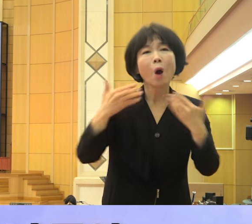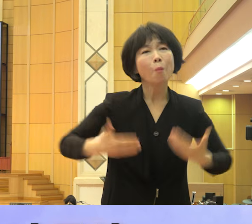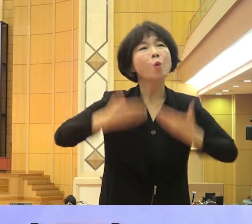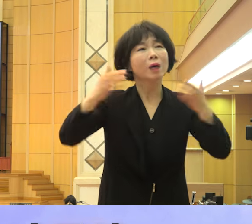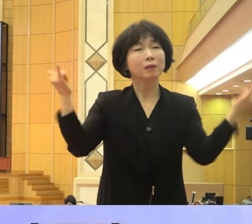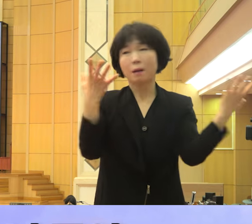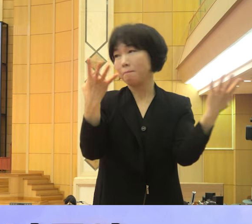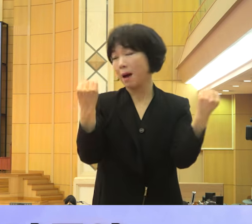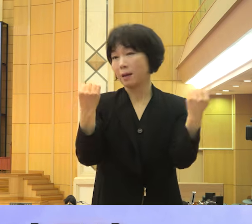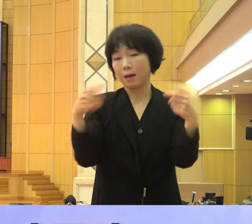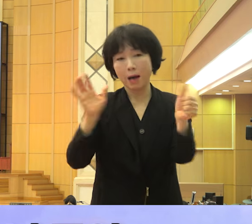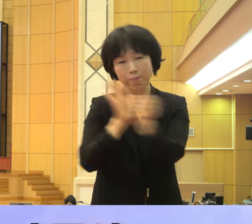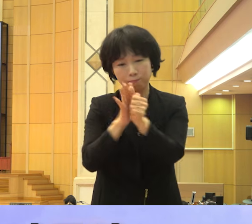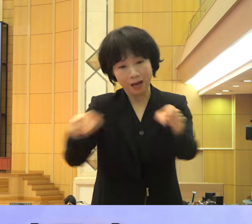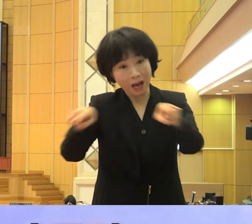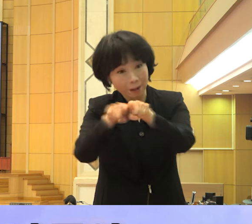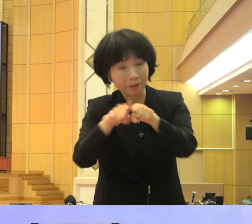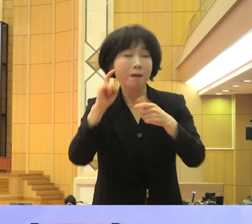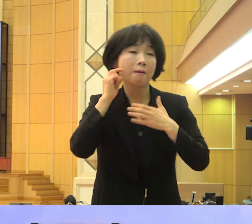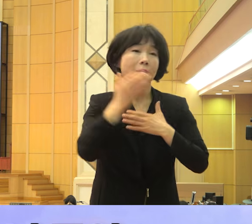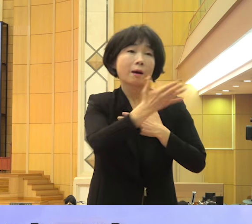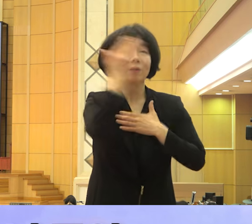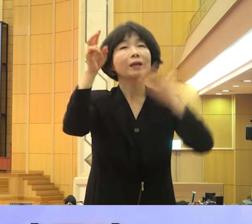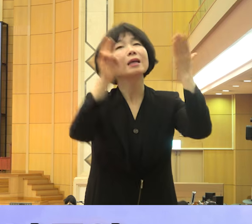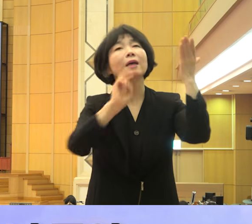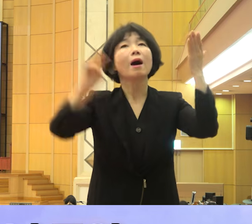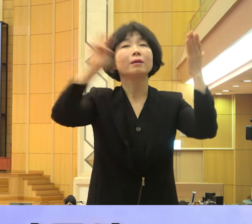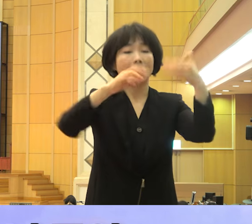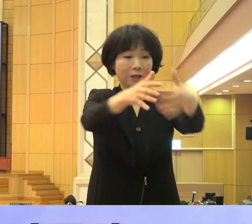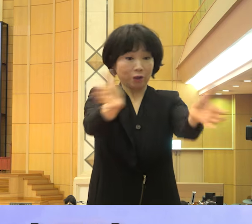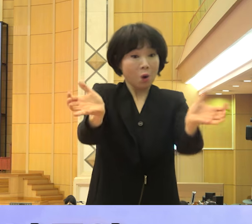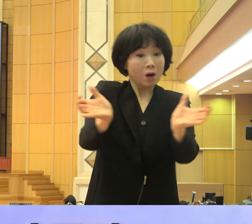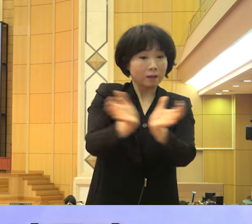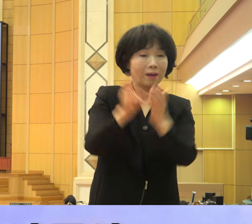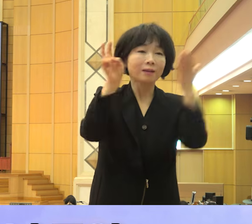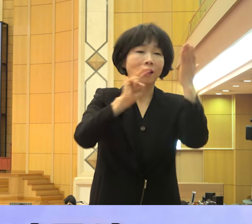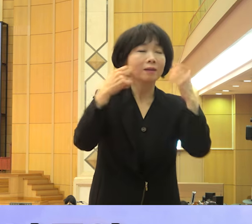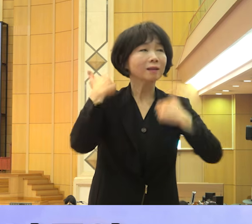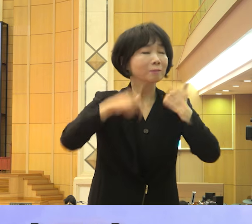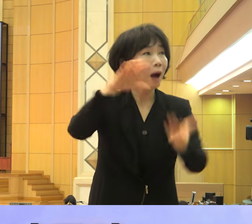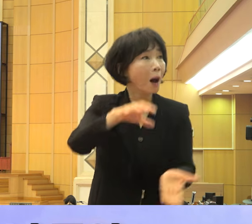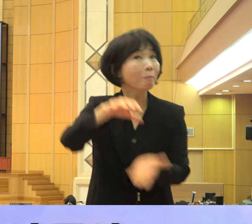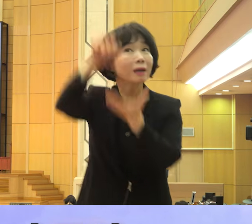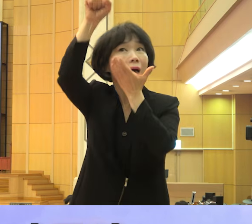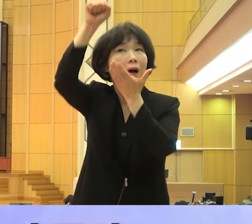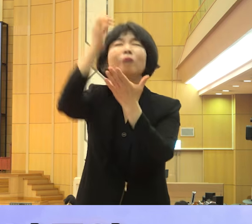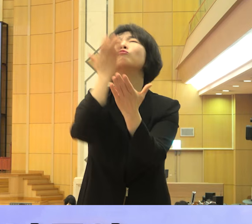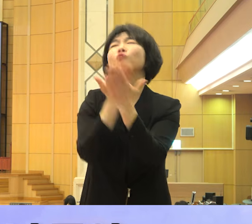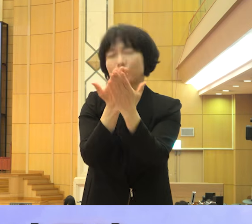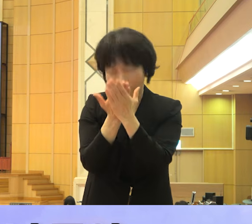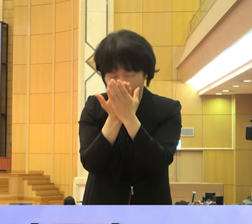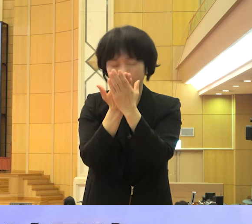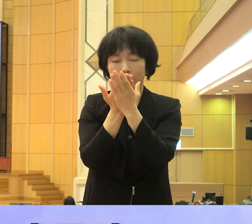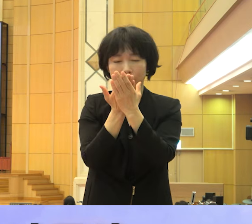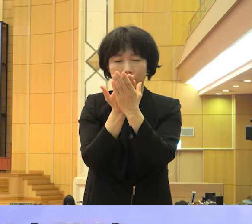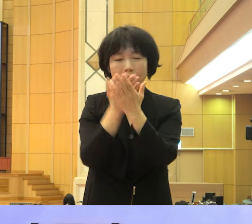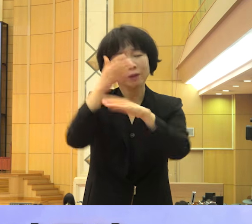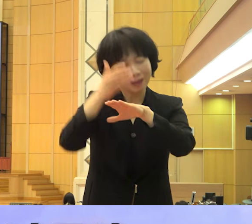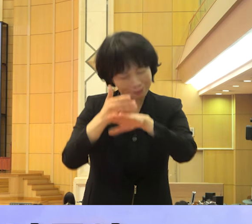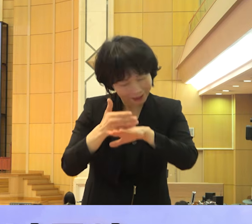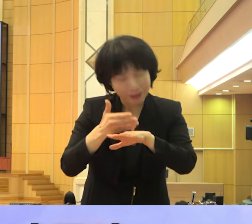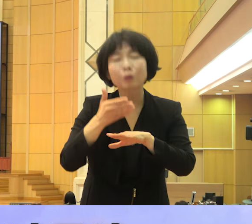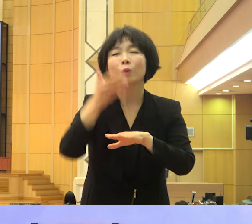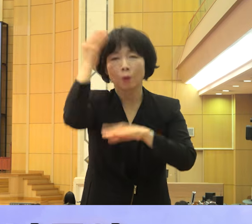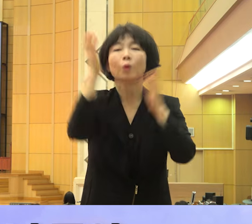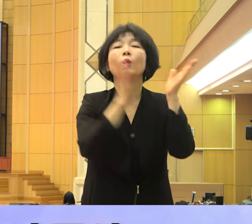손길들 위에도 함께 해주시고 아름다운 목소리로 찬양하는 귀한 성가대의 찬양을 하나님 기쁘게 받아 주옵소서.